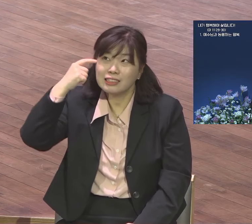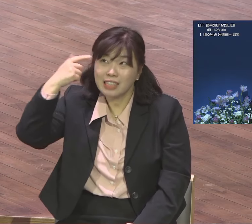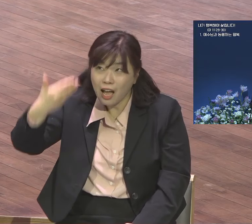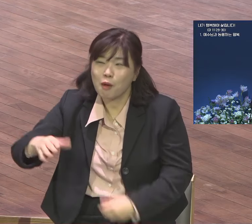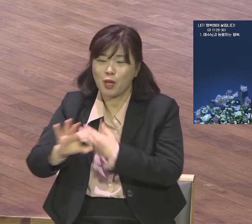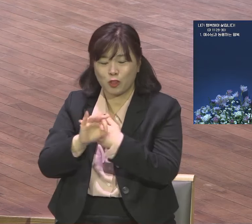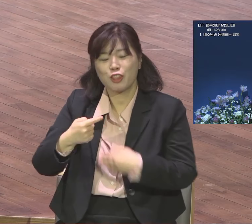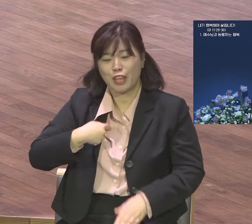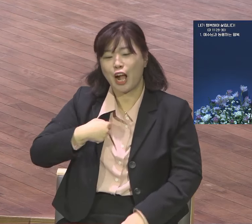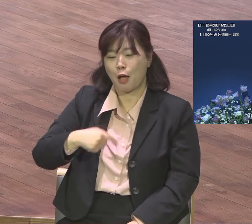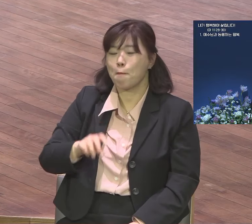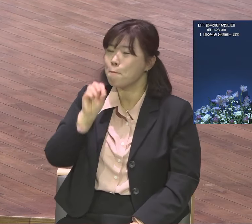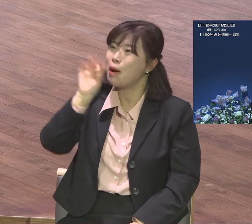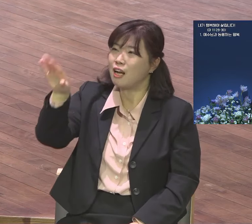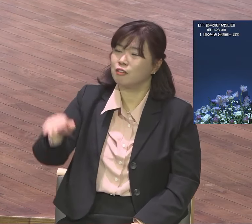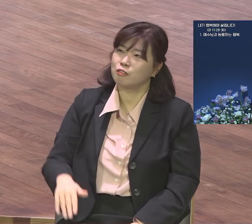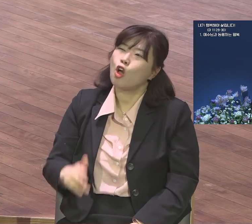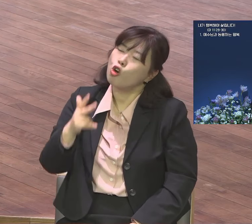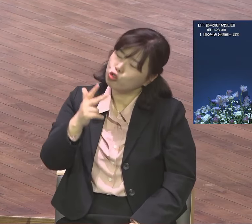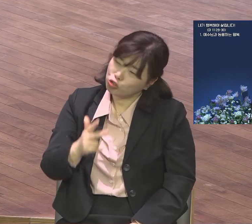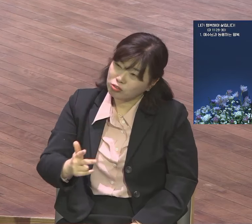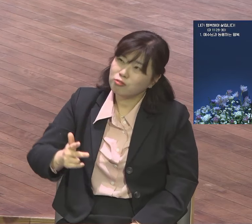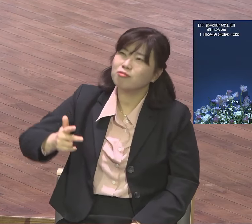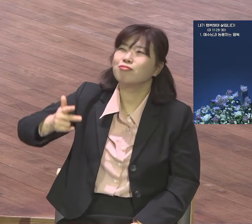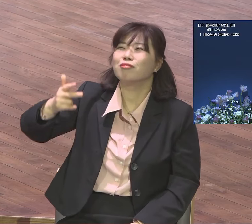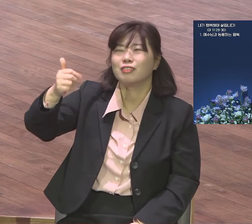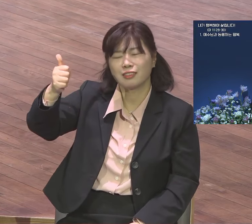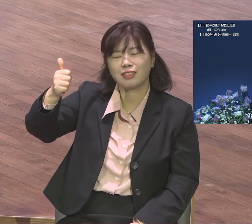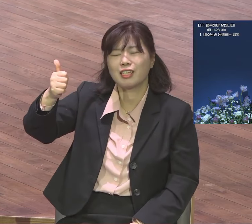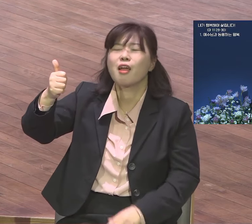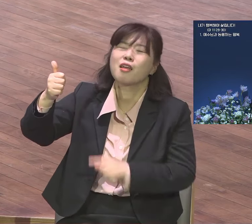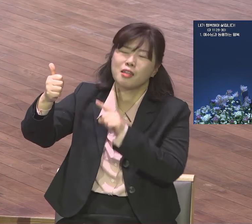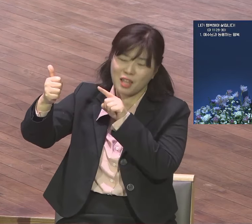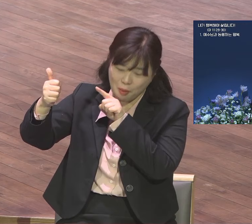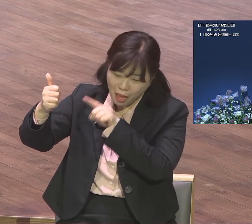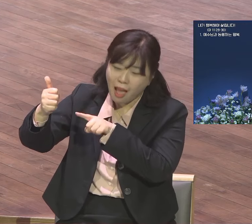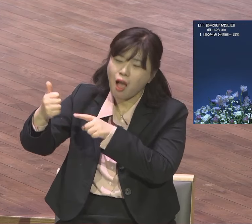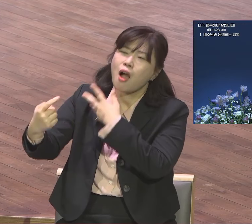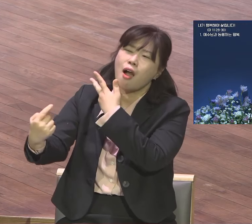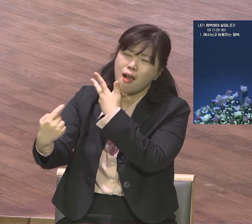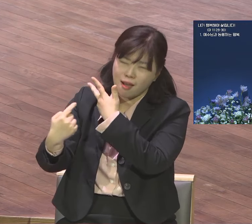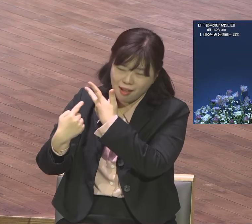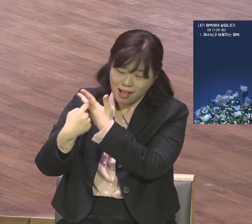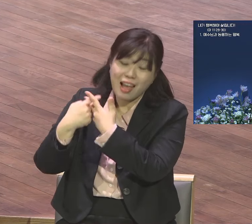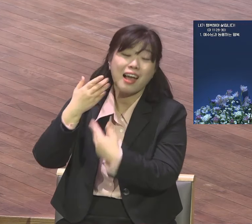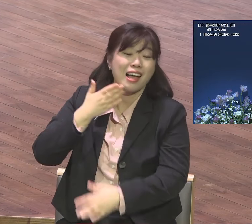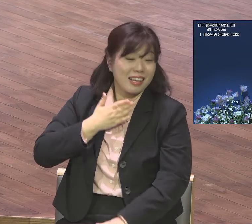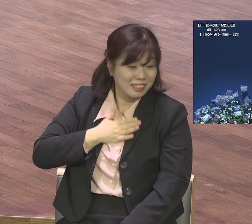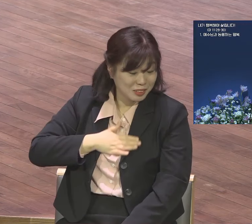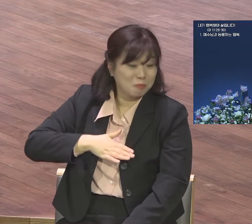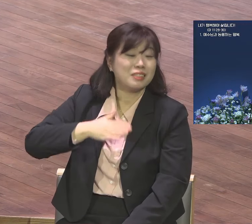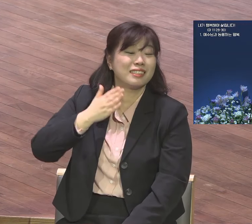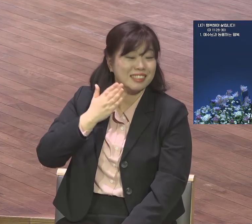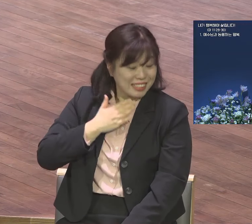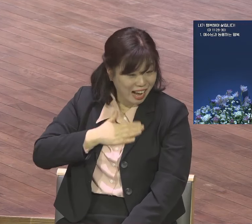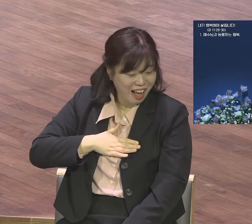주님께서 아십니다.